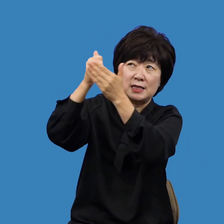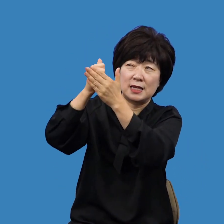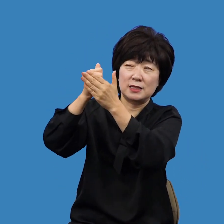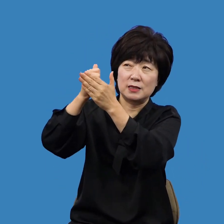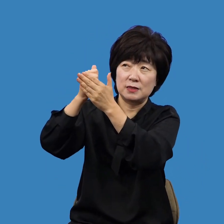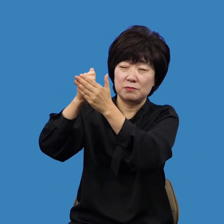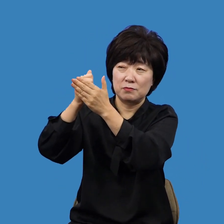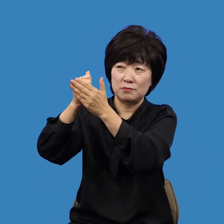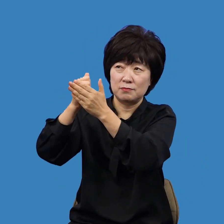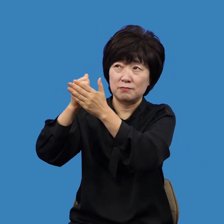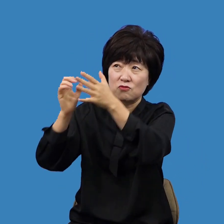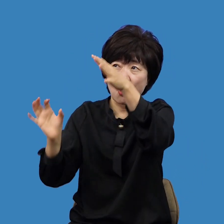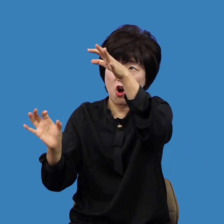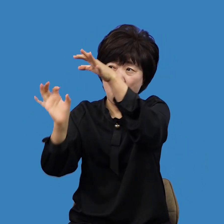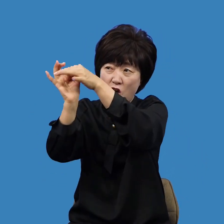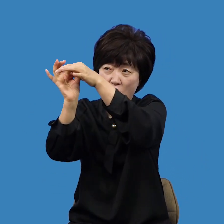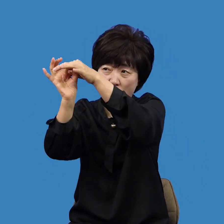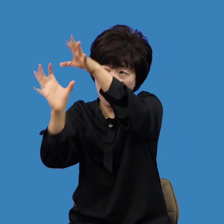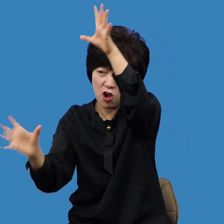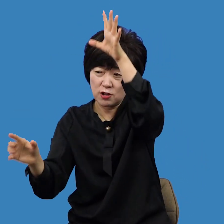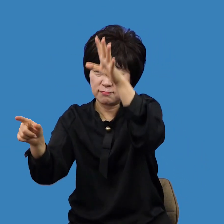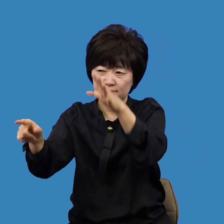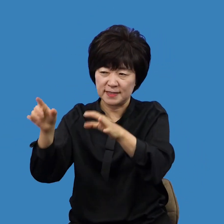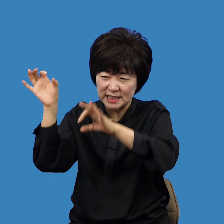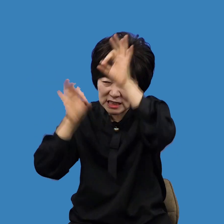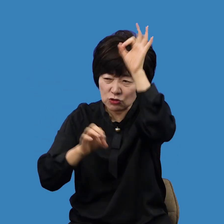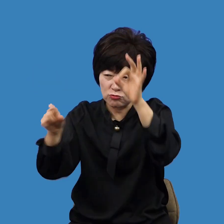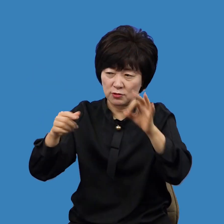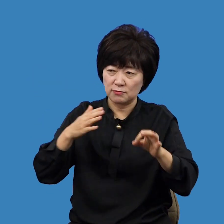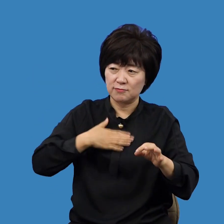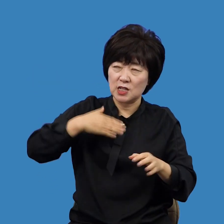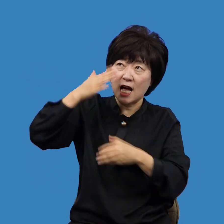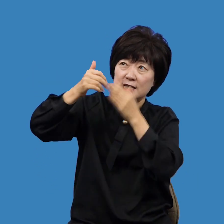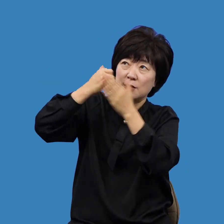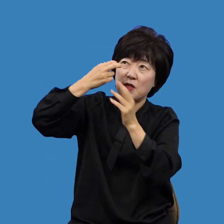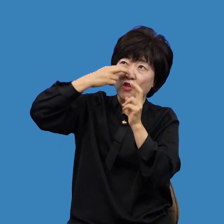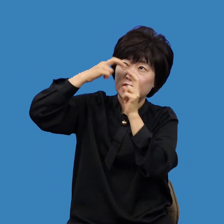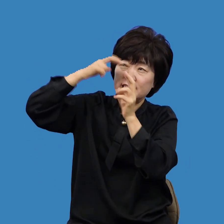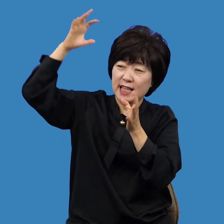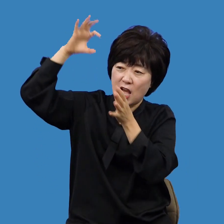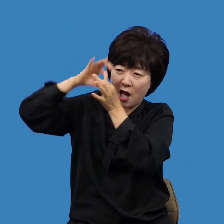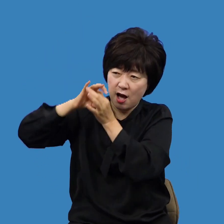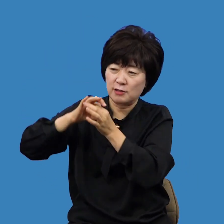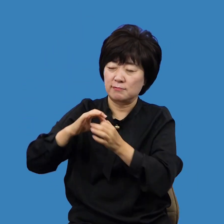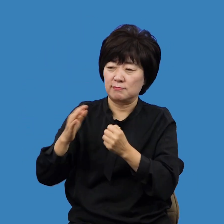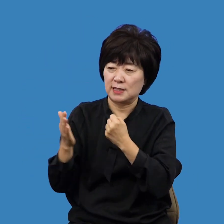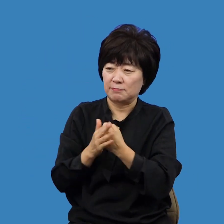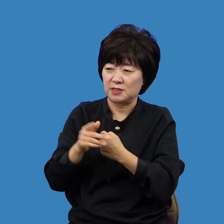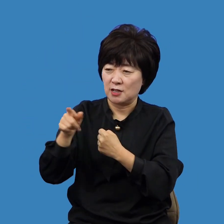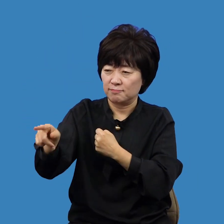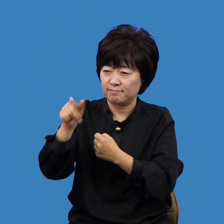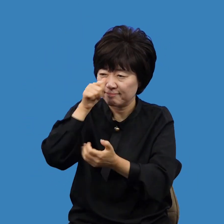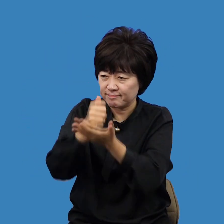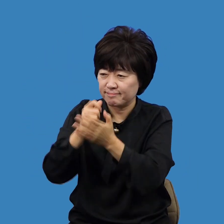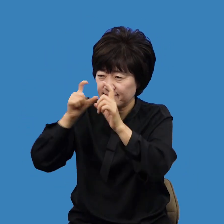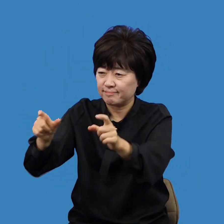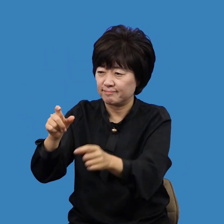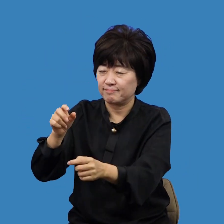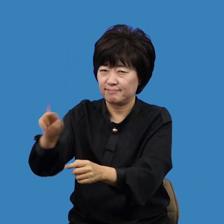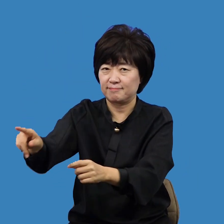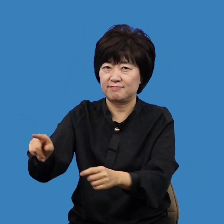하나님의 교리와 신학과 뭐 이런 거 가지고 싸우잖아. 교회 안에서 아주 복잡합니다. 아주